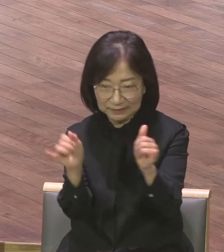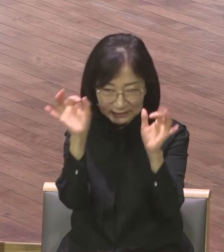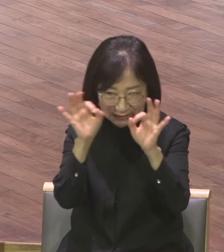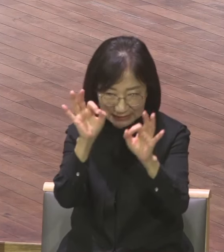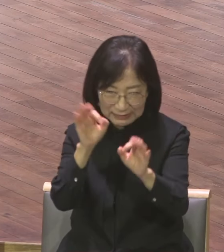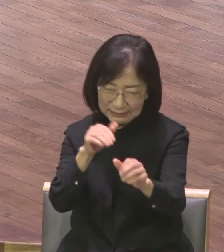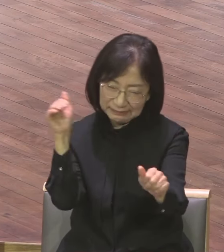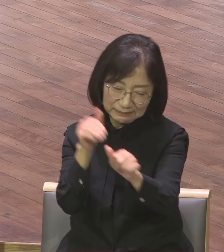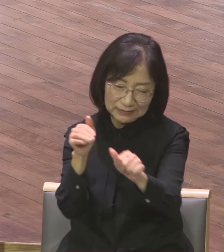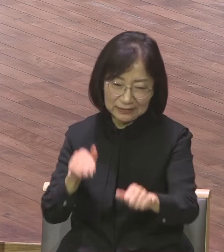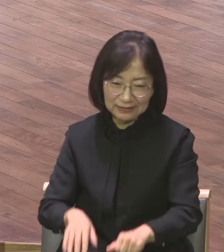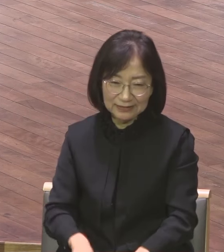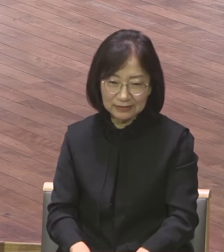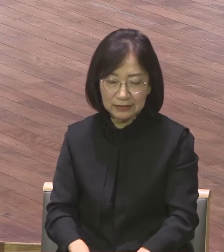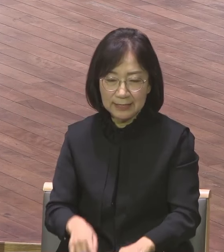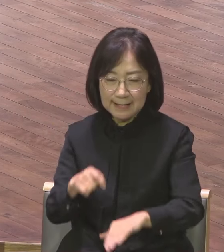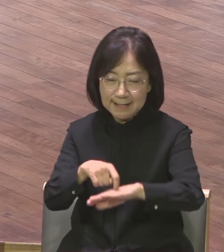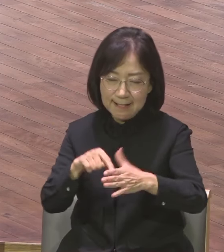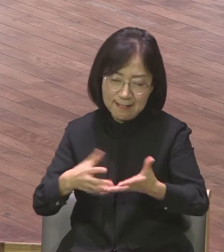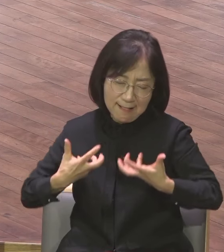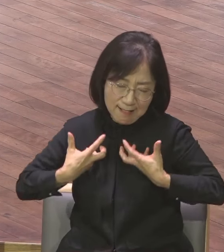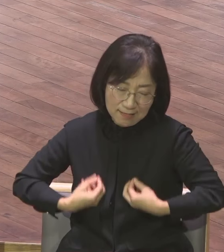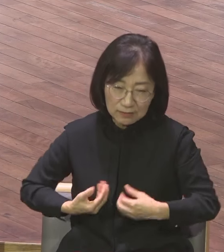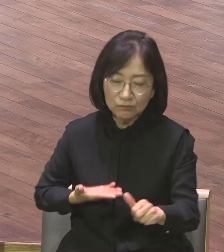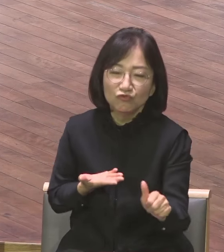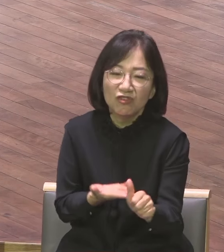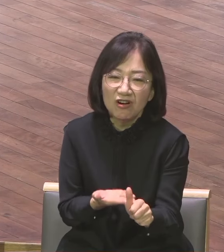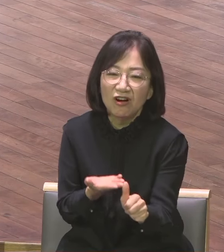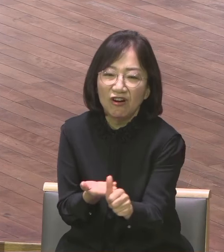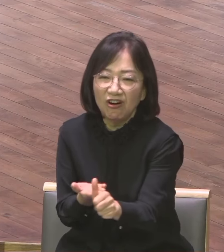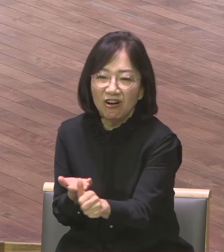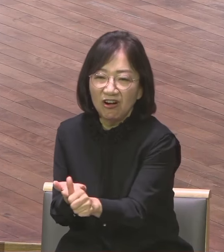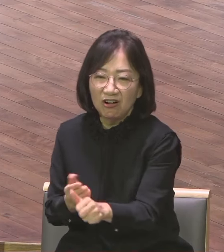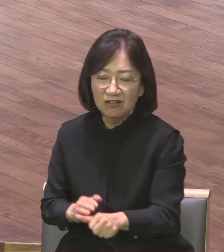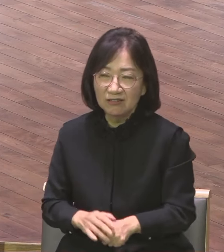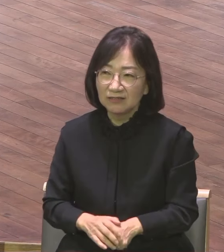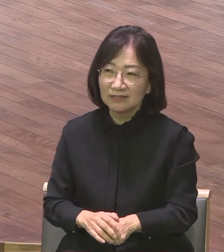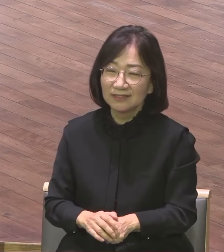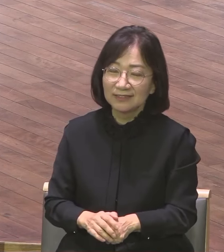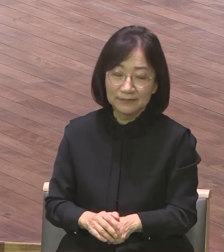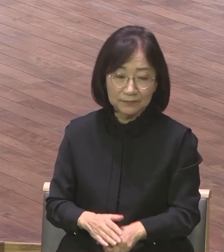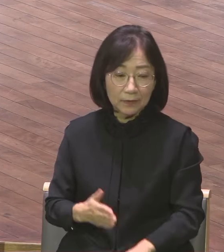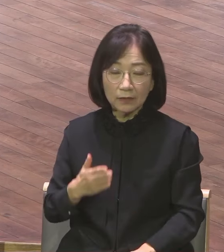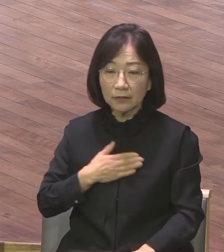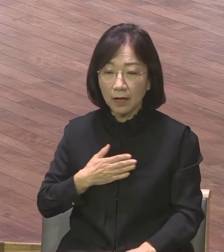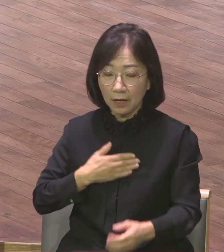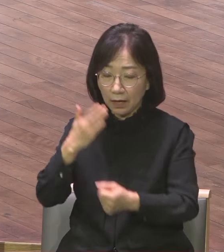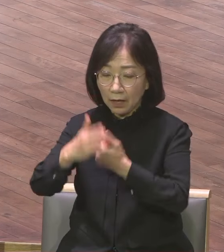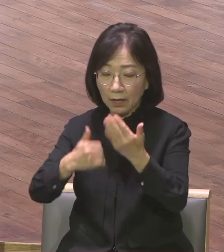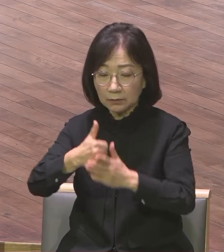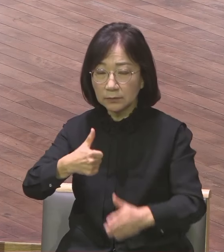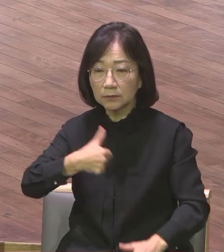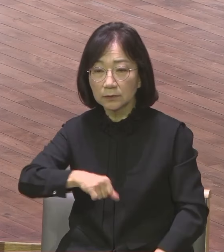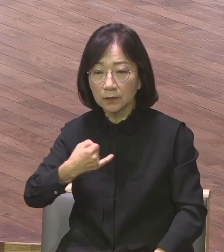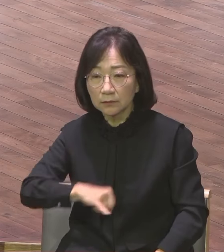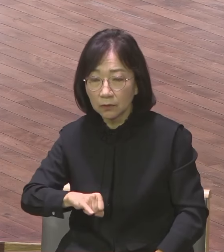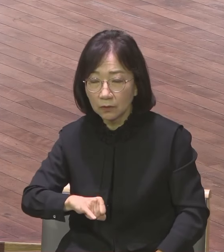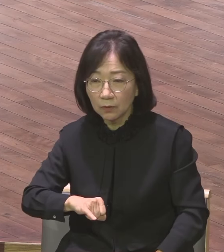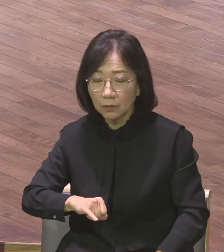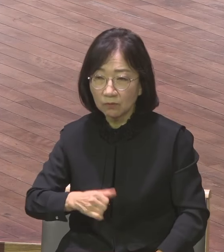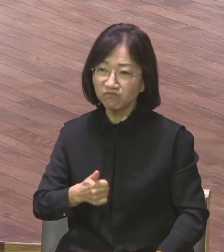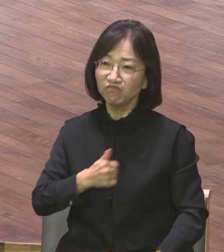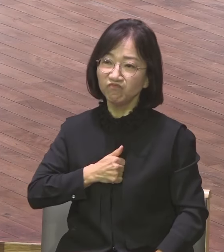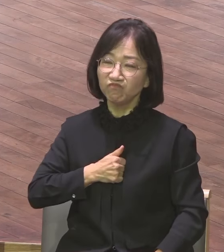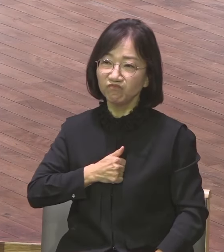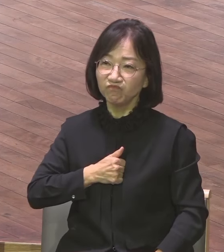자를 미혹해가지고 시험들게 해가지고 낙심하게 만들어가지고 하나님의 자녀인 신분과 권세를